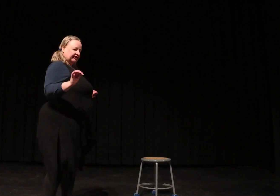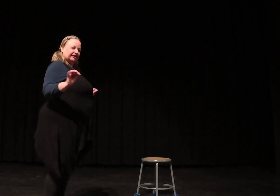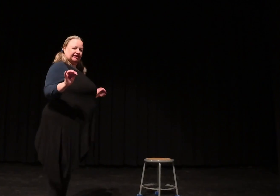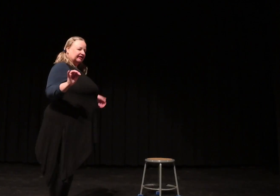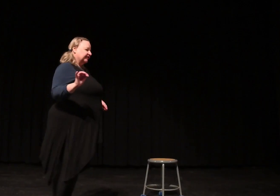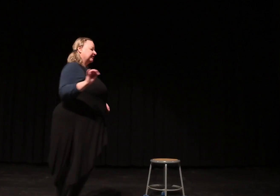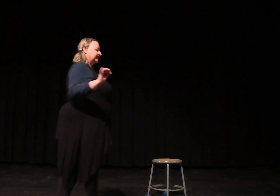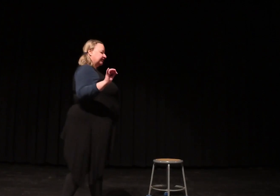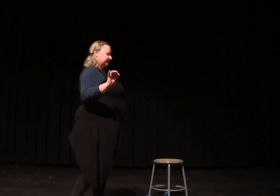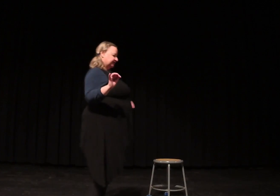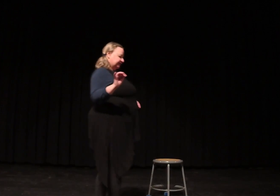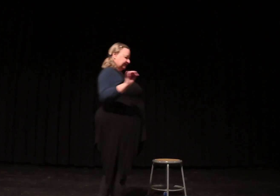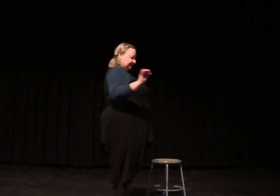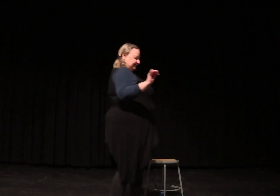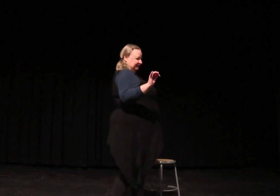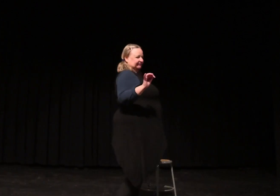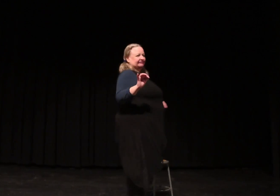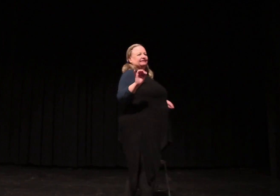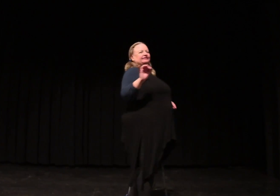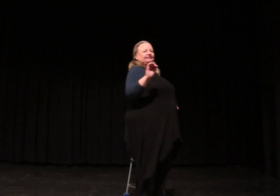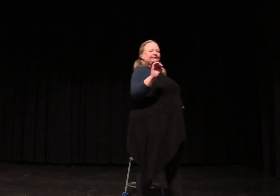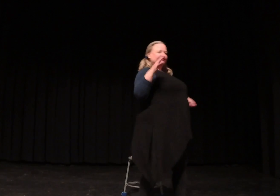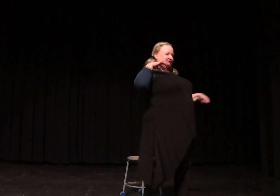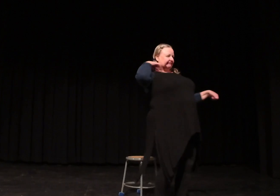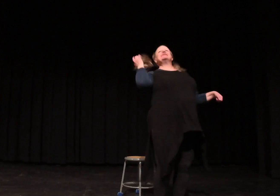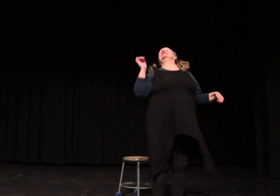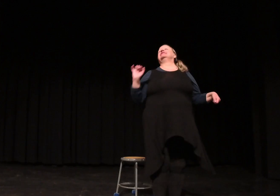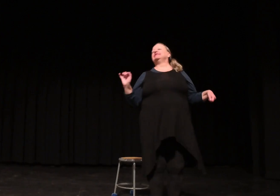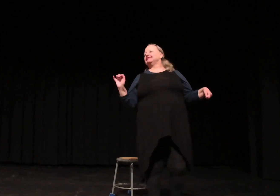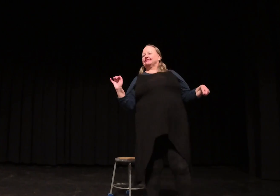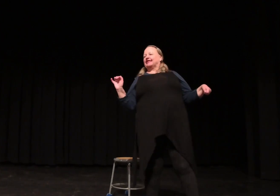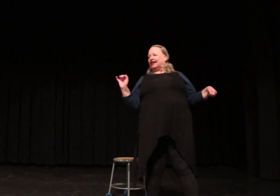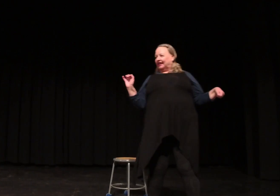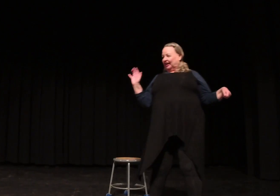docteur. Oui, bonjour.